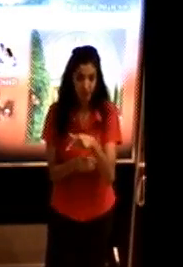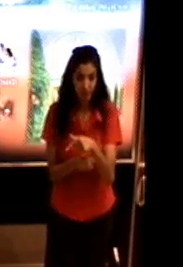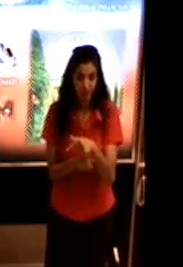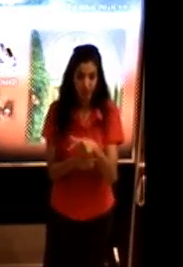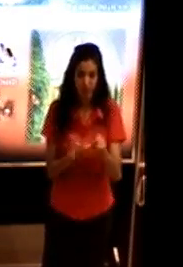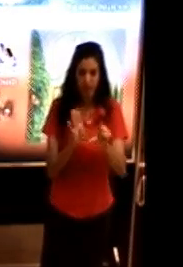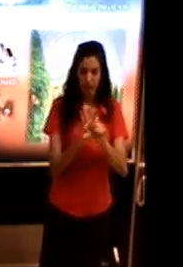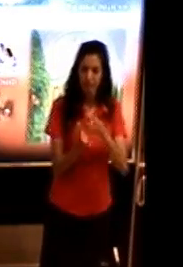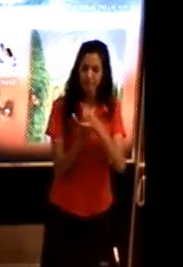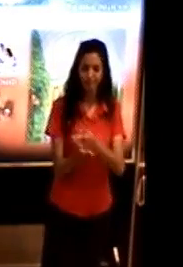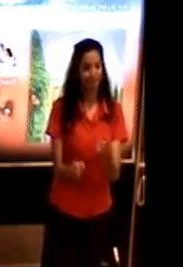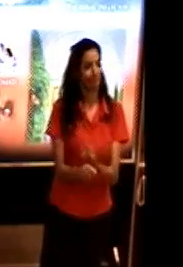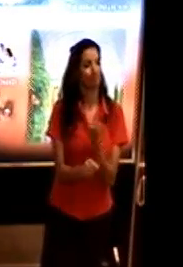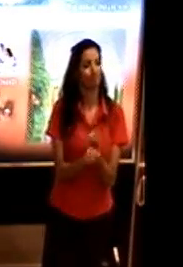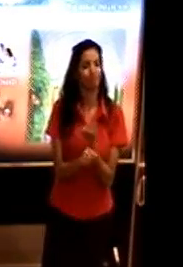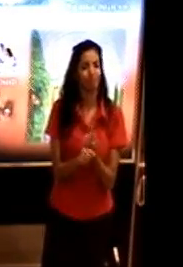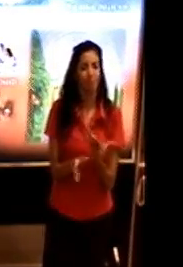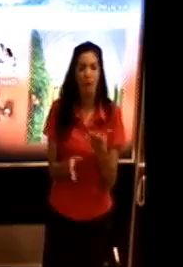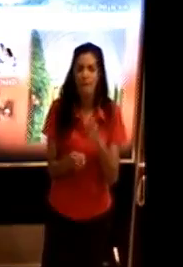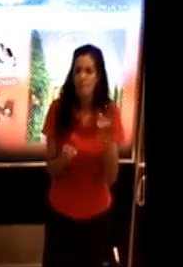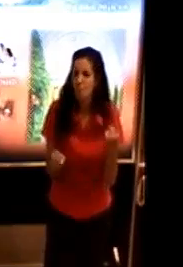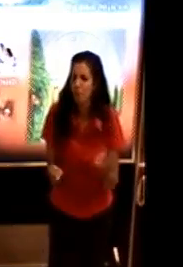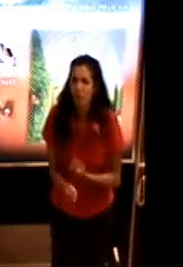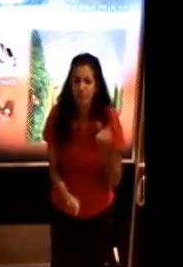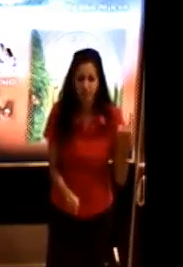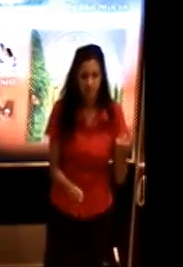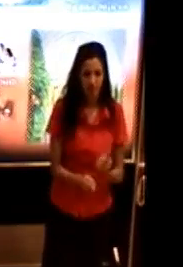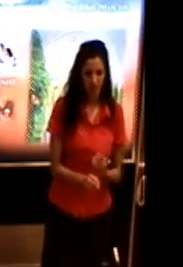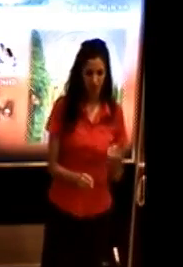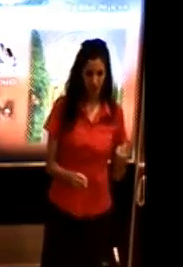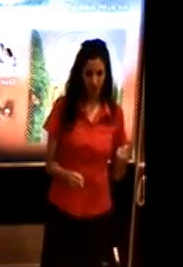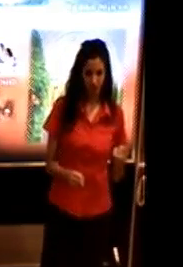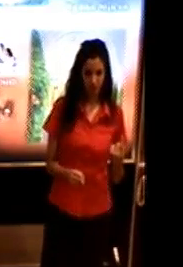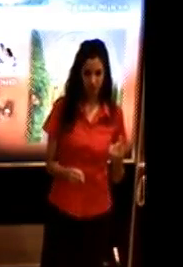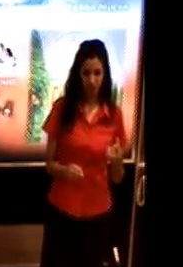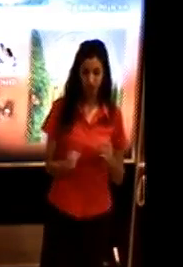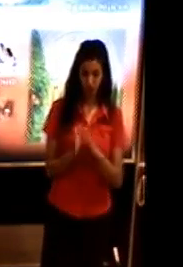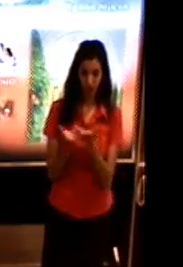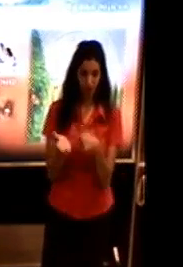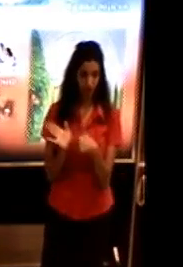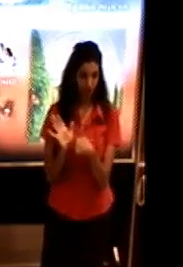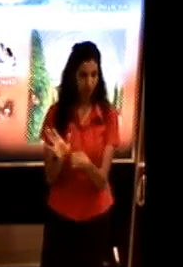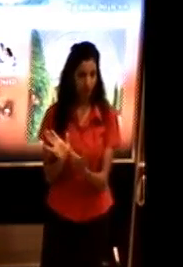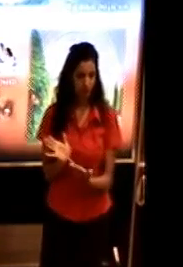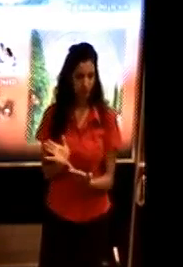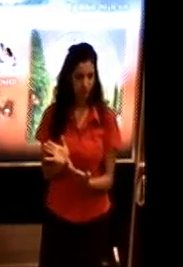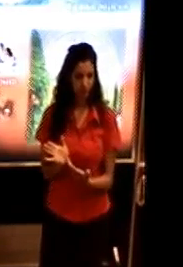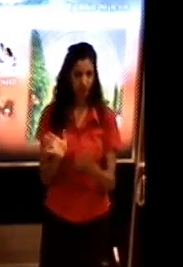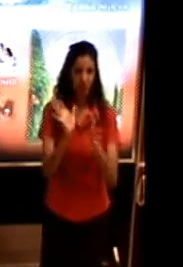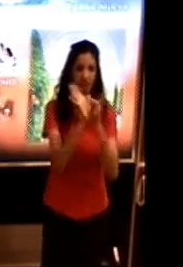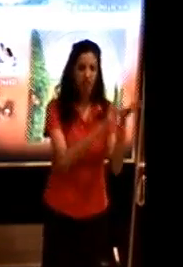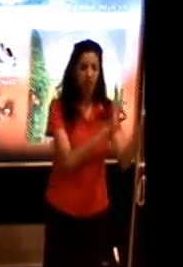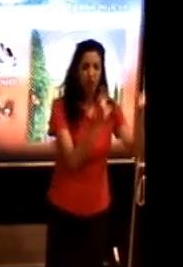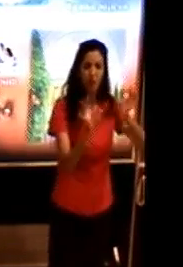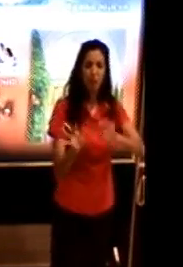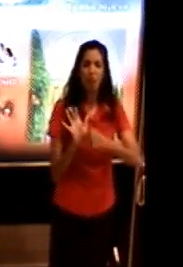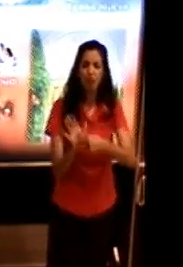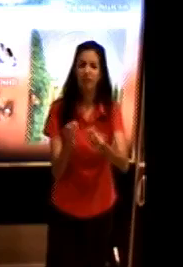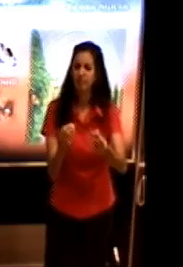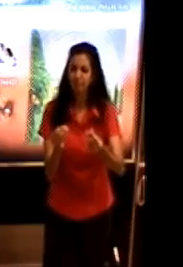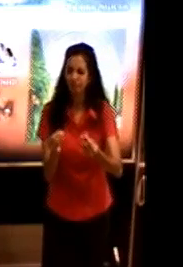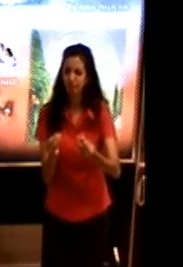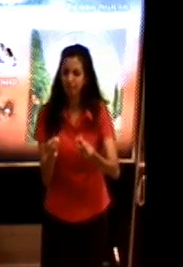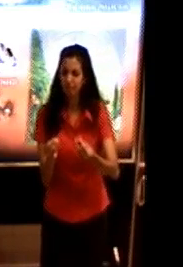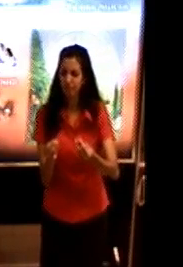andar de acuerdo a los mandamientos de Dios. Eso es claro en toda la Biblia. Cristo vino a demostrar